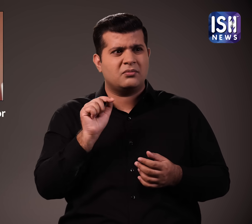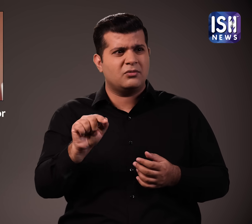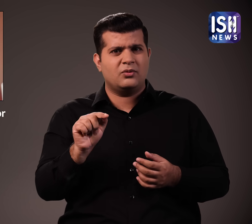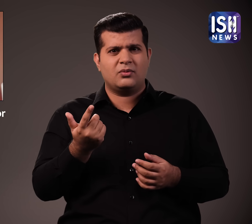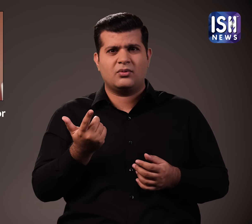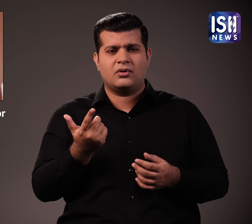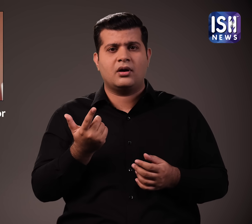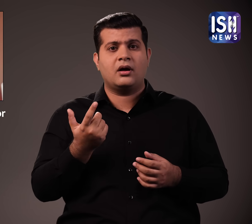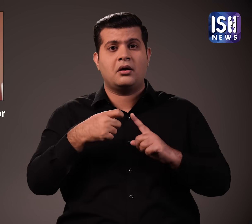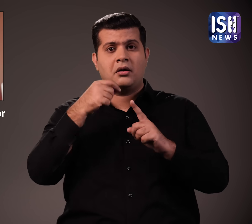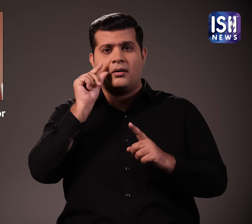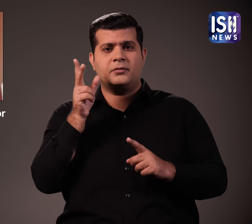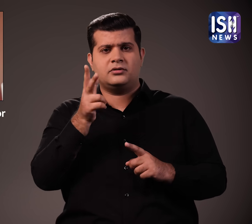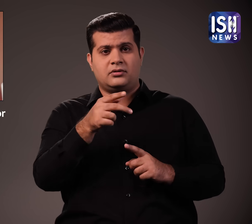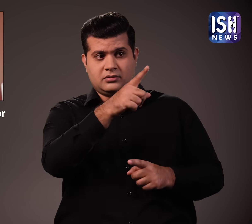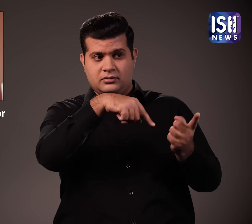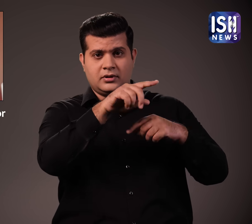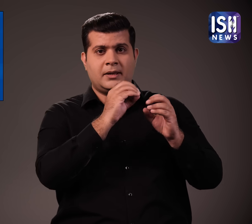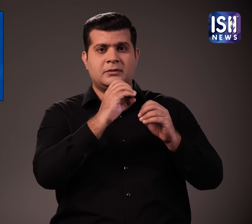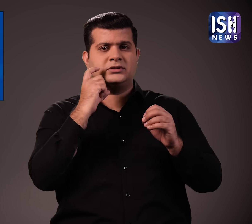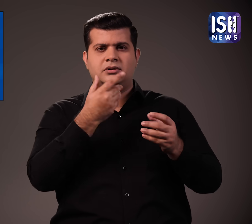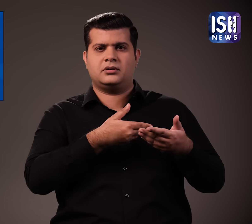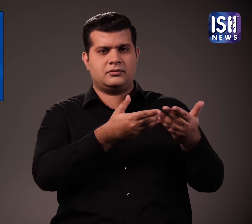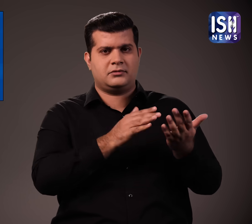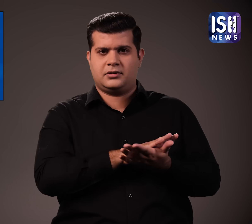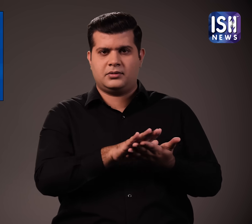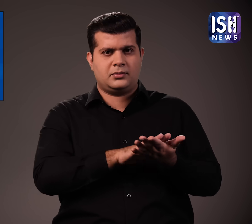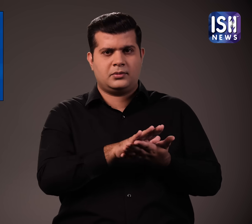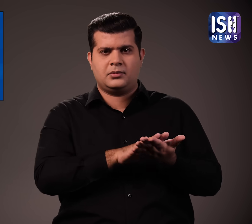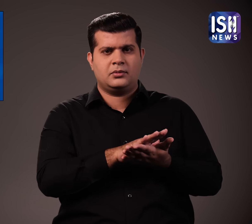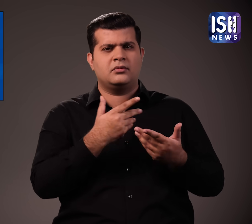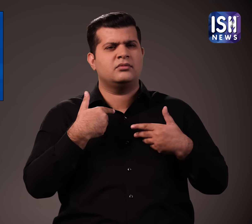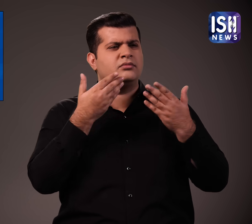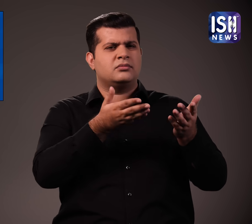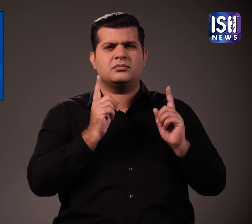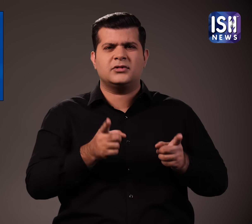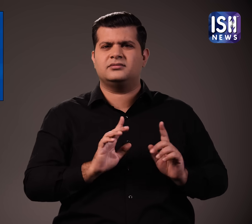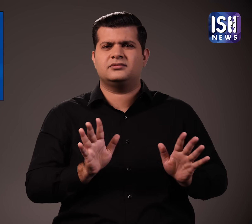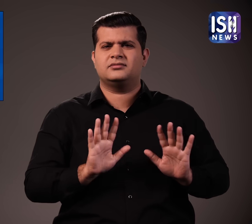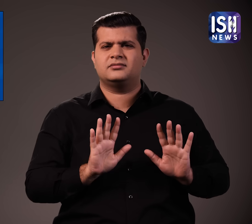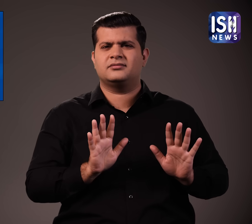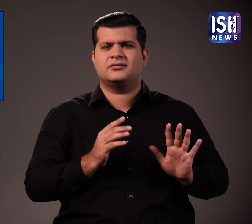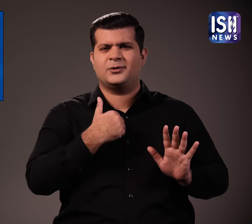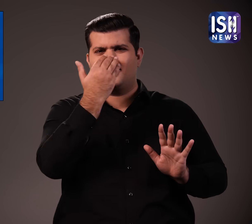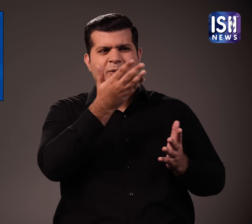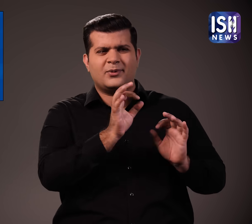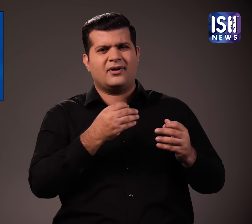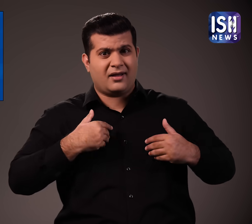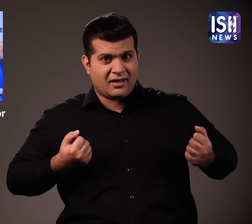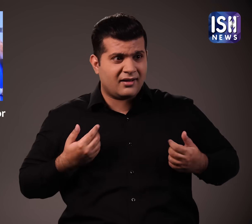कपिल ने कहा मुझे बी सी सी आई ने अमंत्रत नहीं किया था उन्होंने मुझे नहीं बुलाया इसलिए मैं नहीं गया इतना